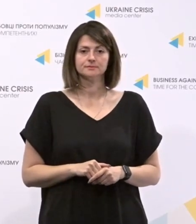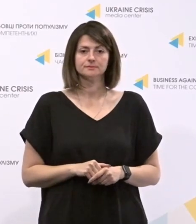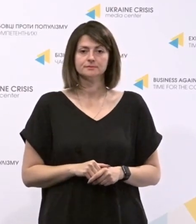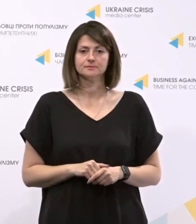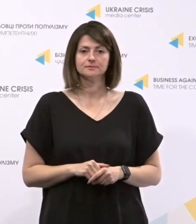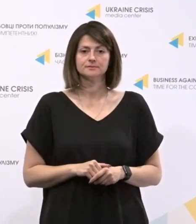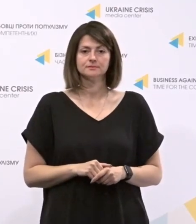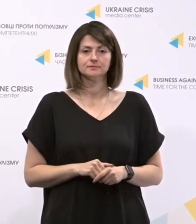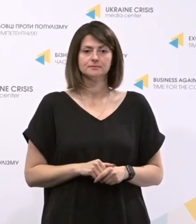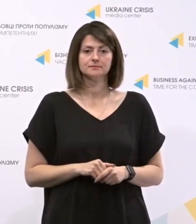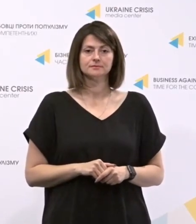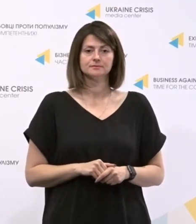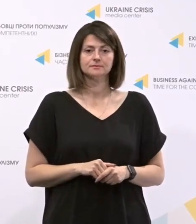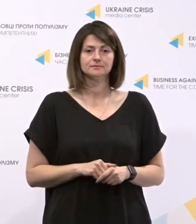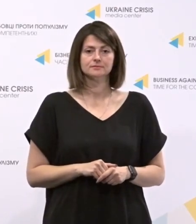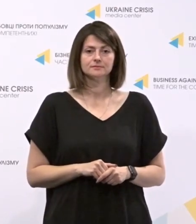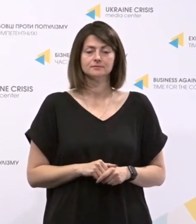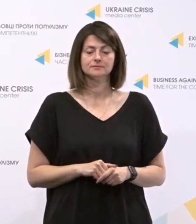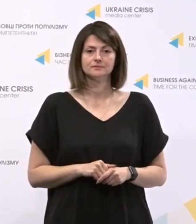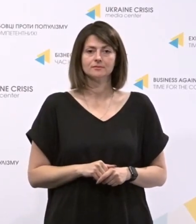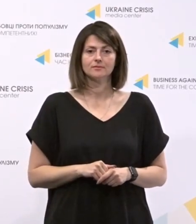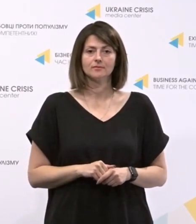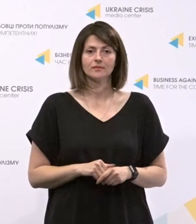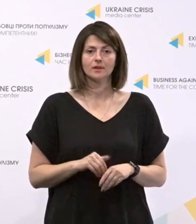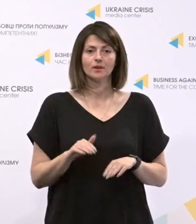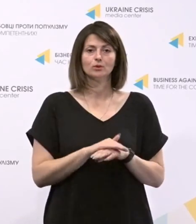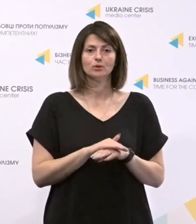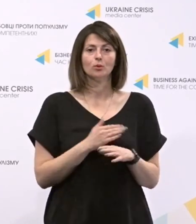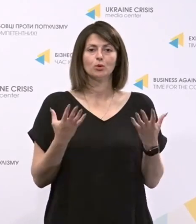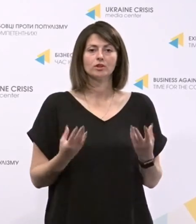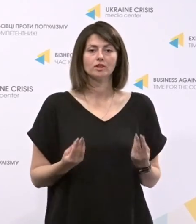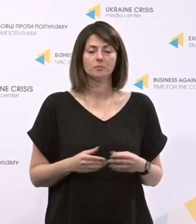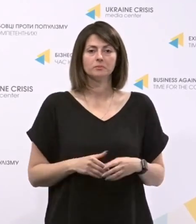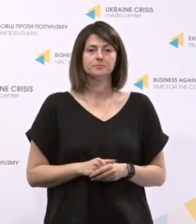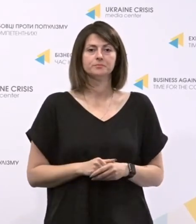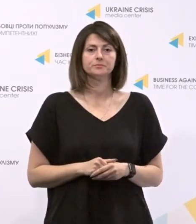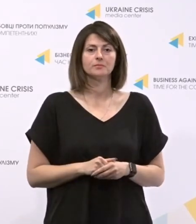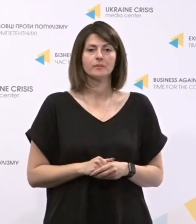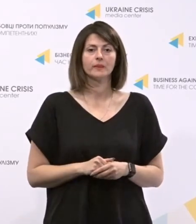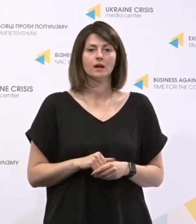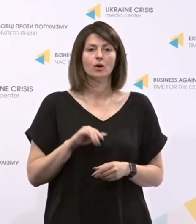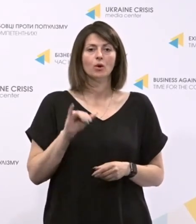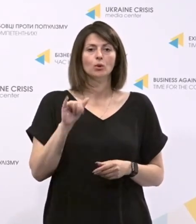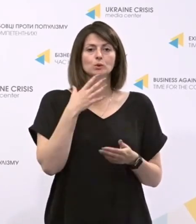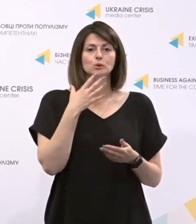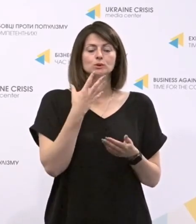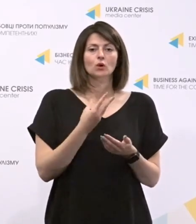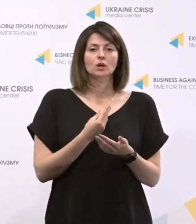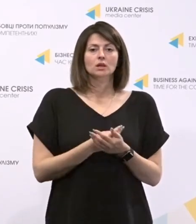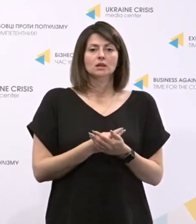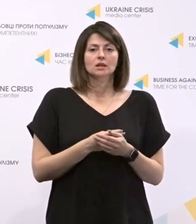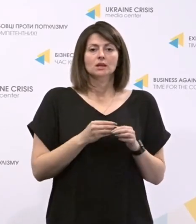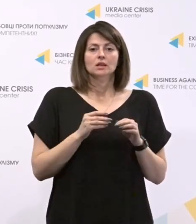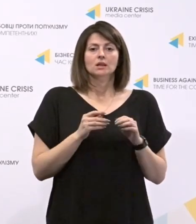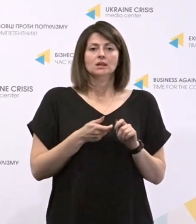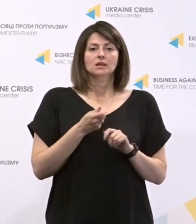Прошу наступне запитання. Next question, please. Good morning. In